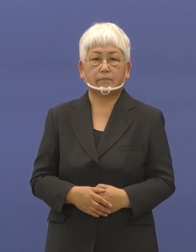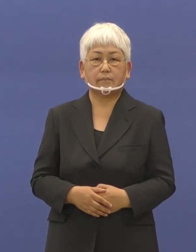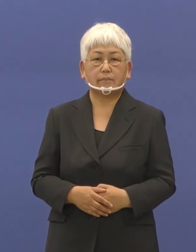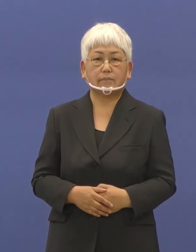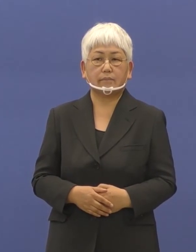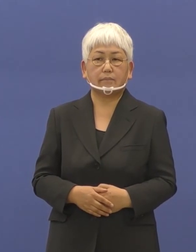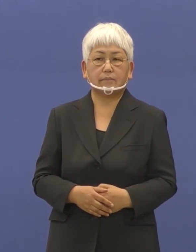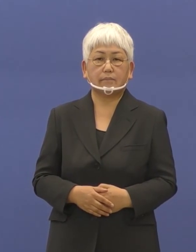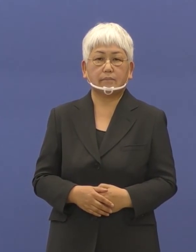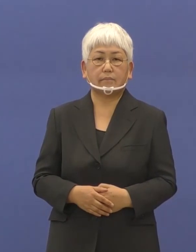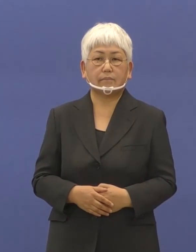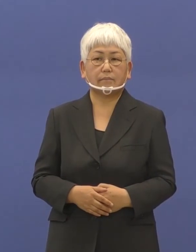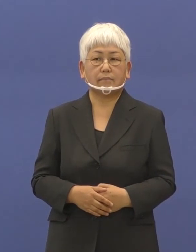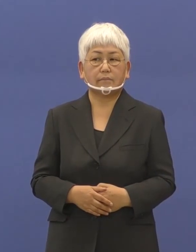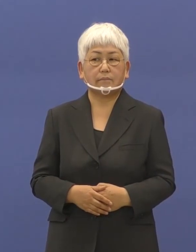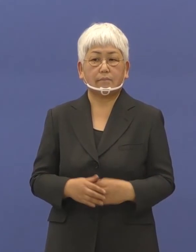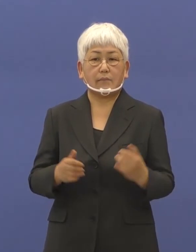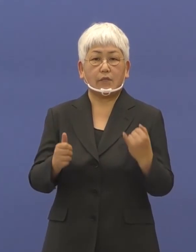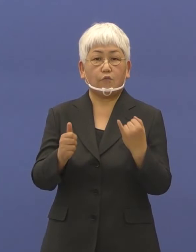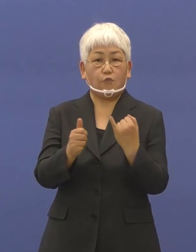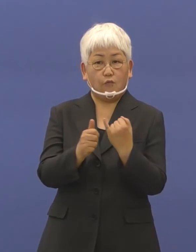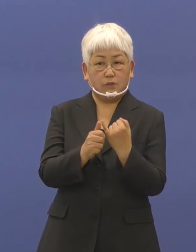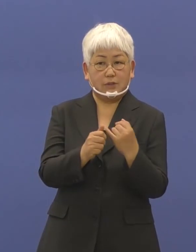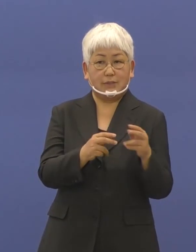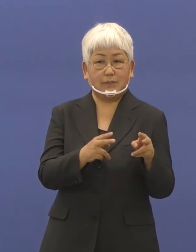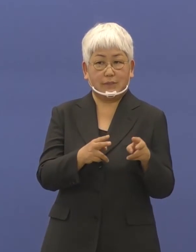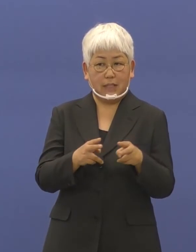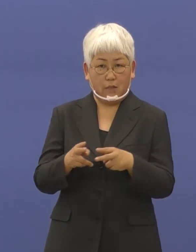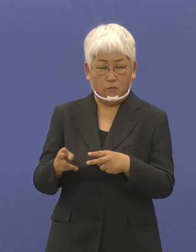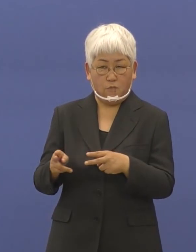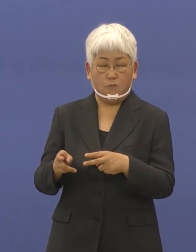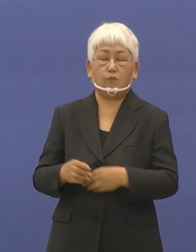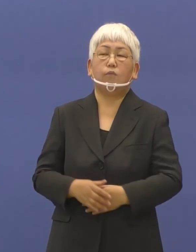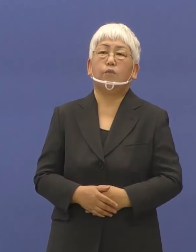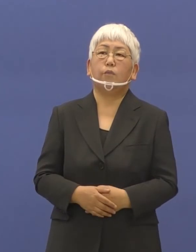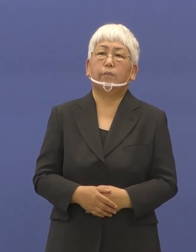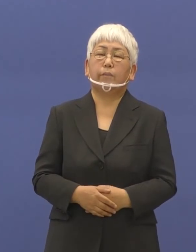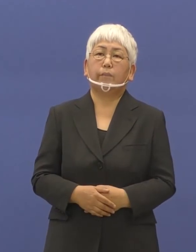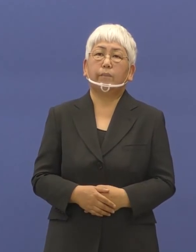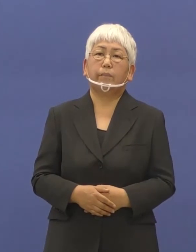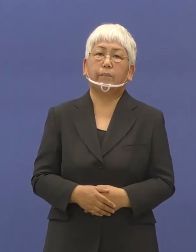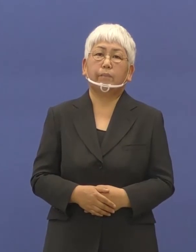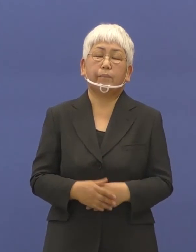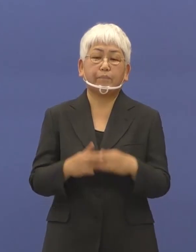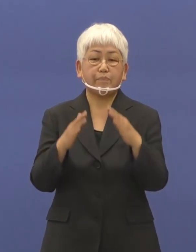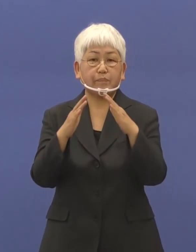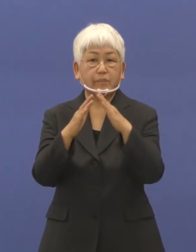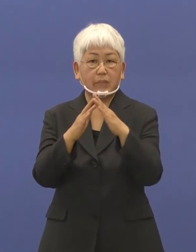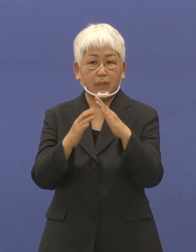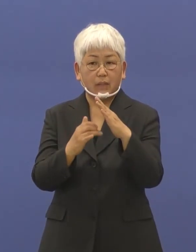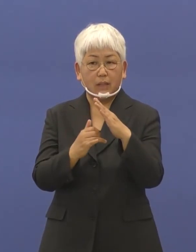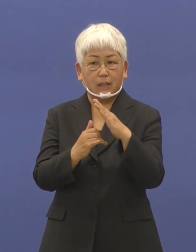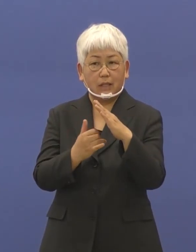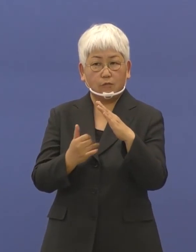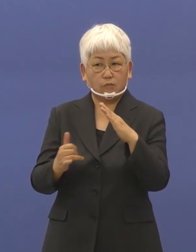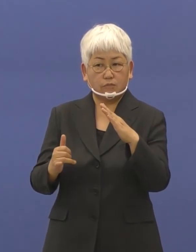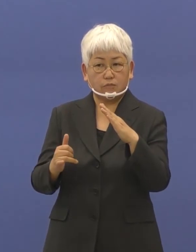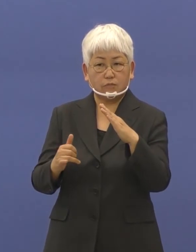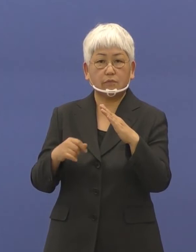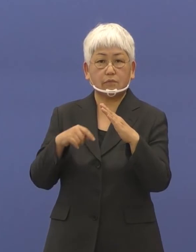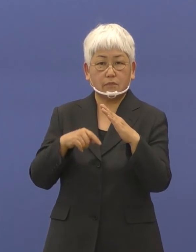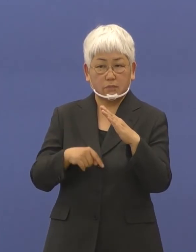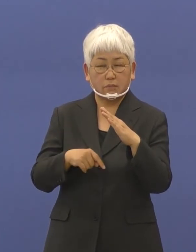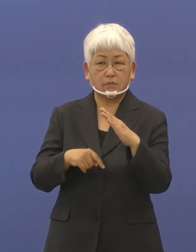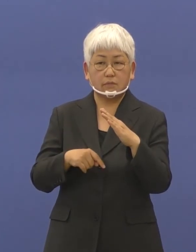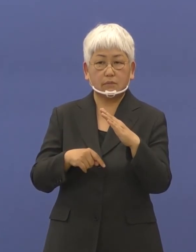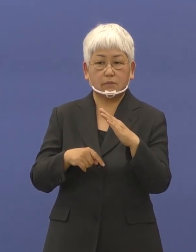婚姻制度とかまたその家族として受けられるサービ